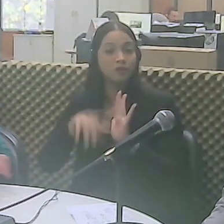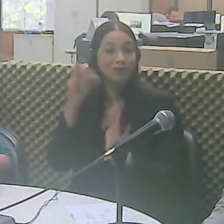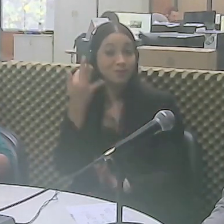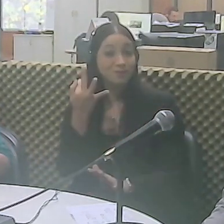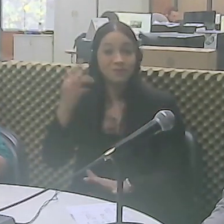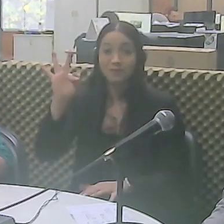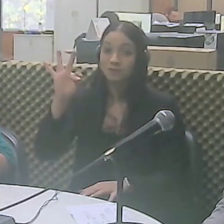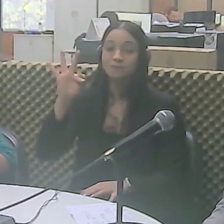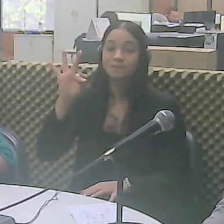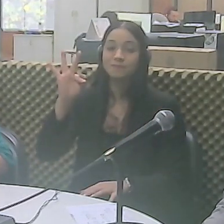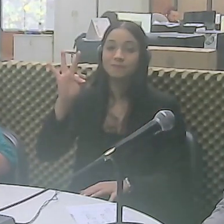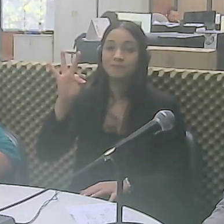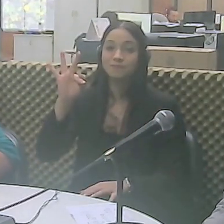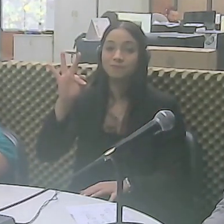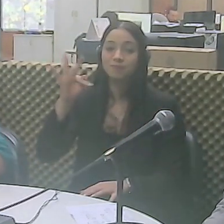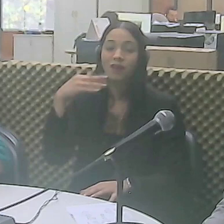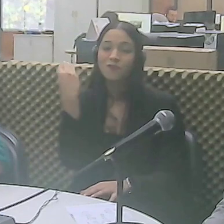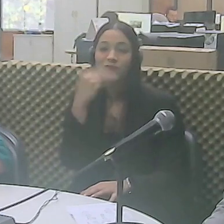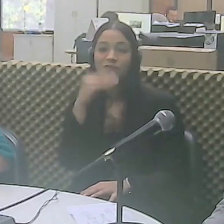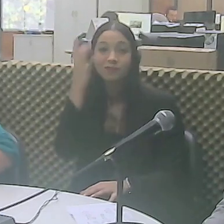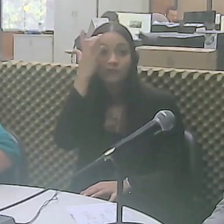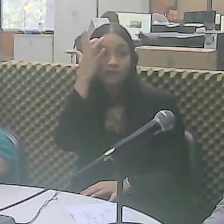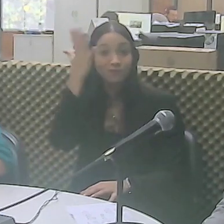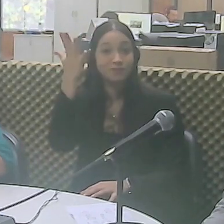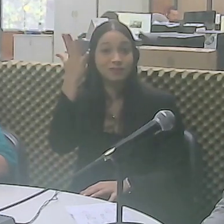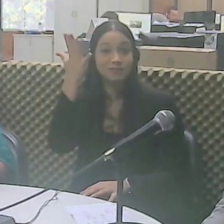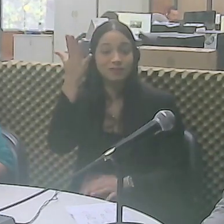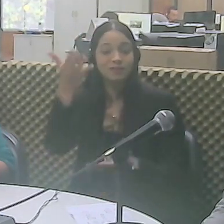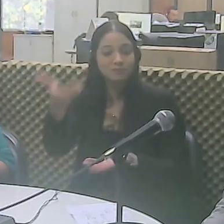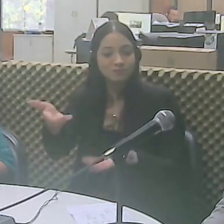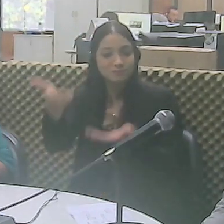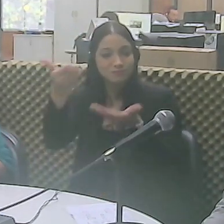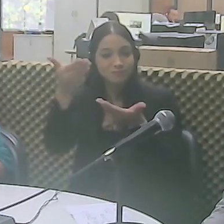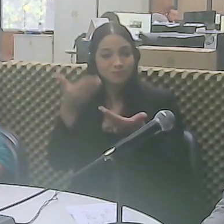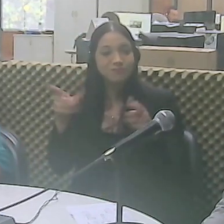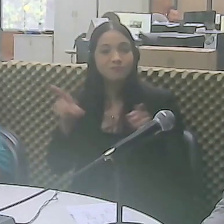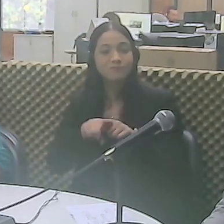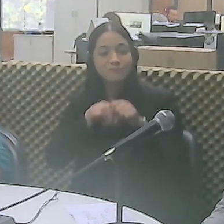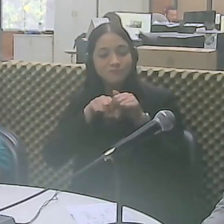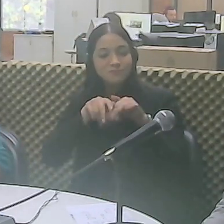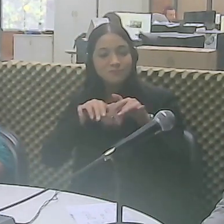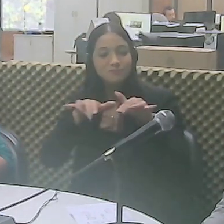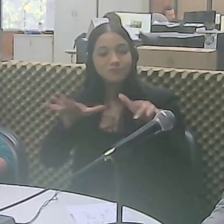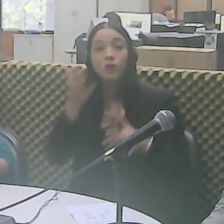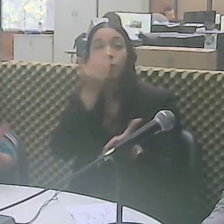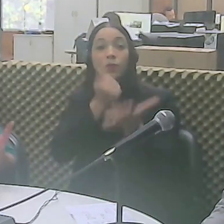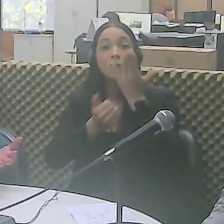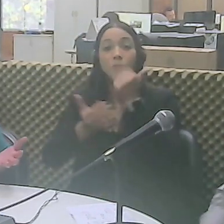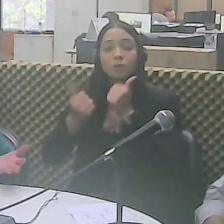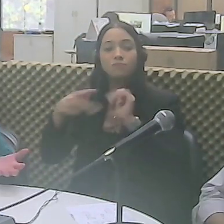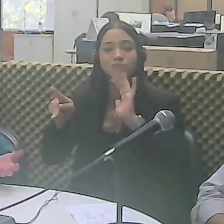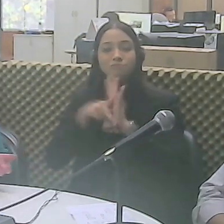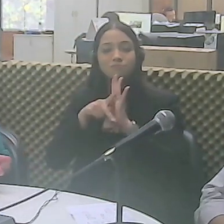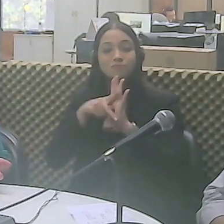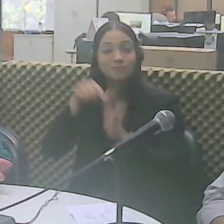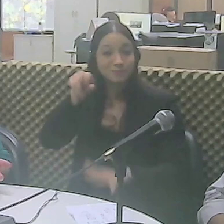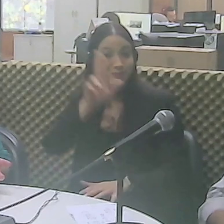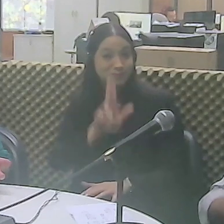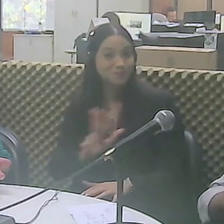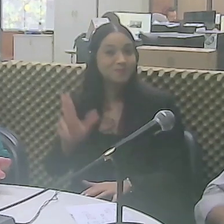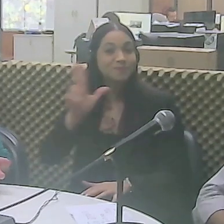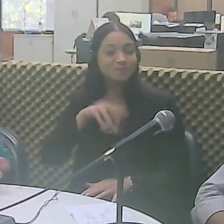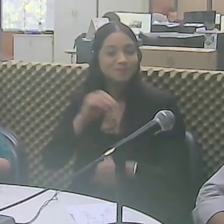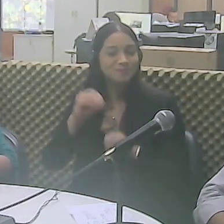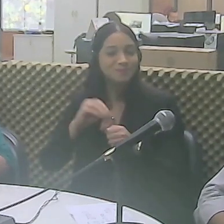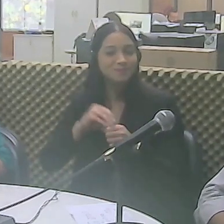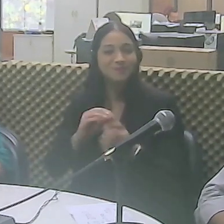federal para poder facilitar a recepção e também a distribuição de alimentos que são produzidos aqui na nossa